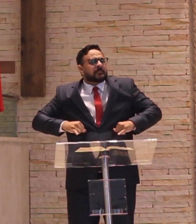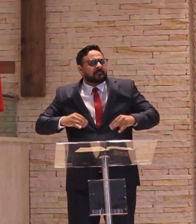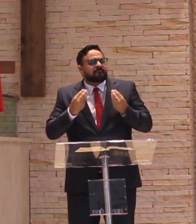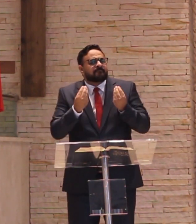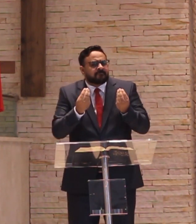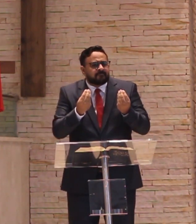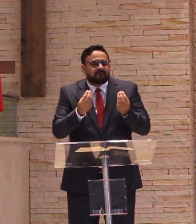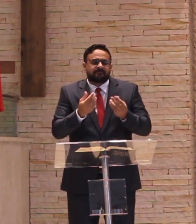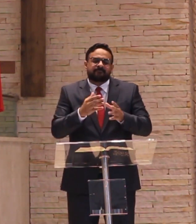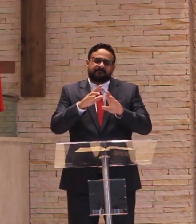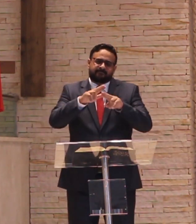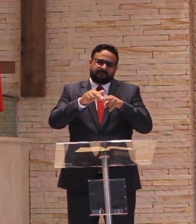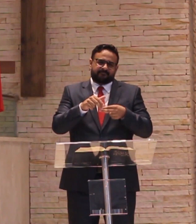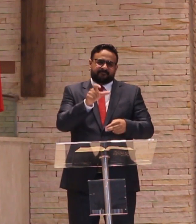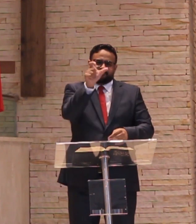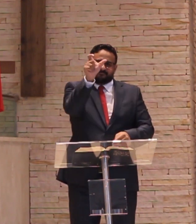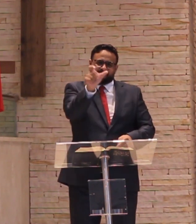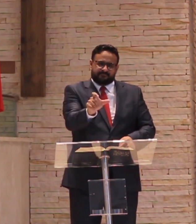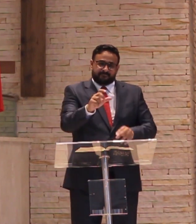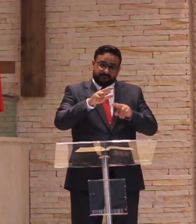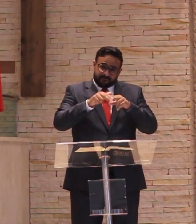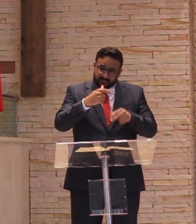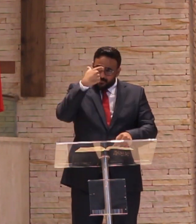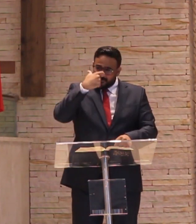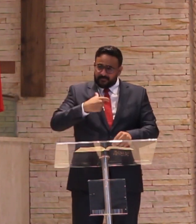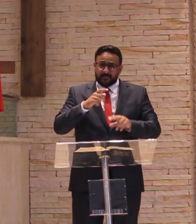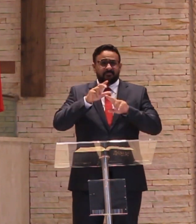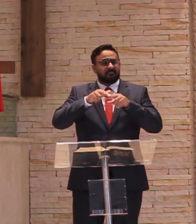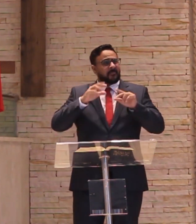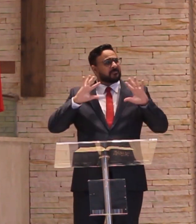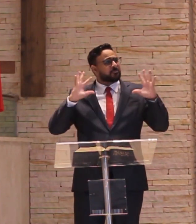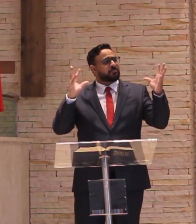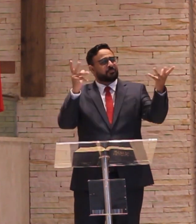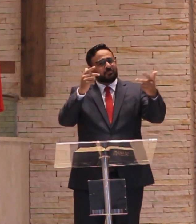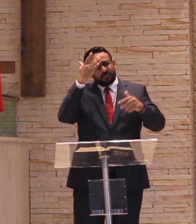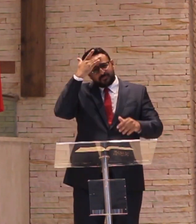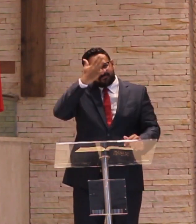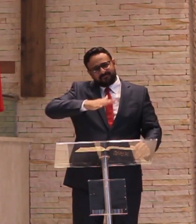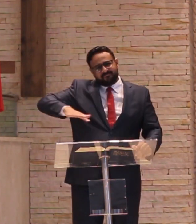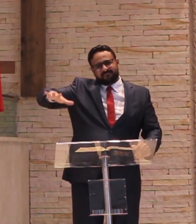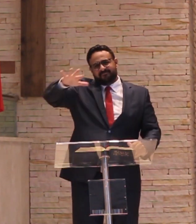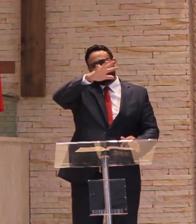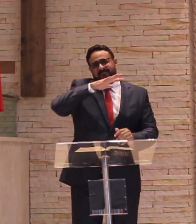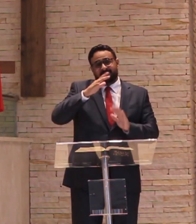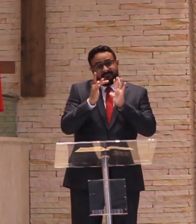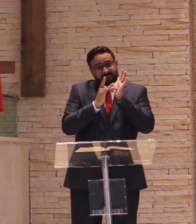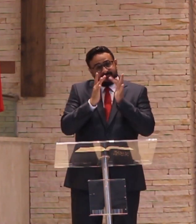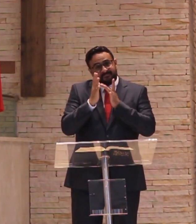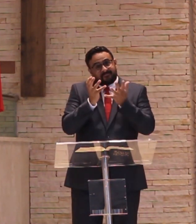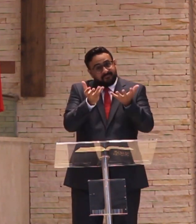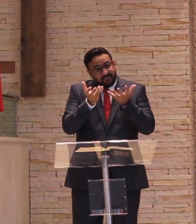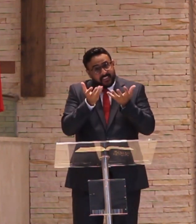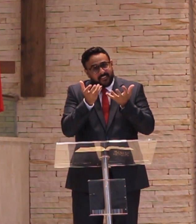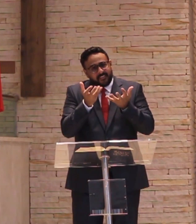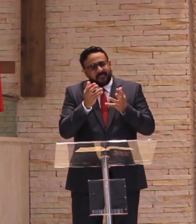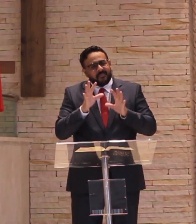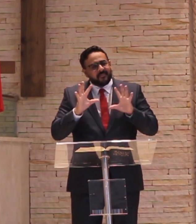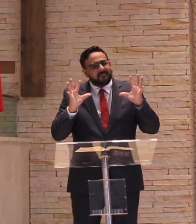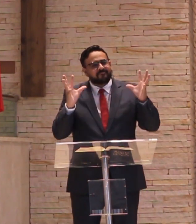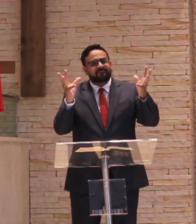morreu na cruz? Por que que ele foi para a cruz para sofrer? Por mim e por você, por todos nós. Jesus Cristo morreu na cruz